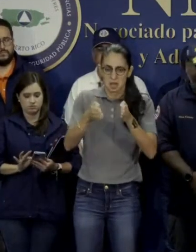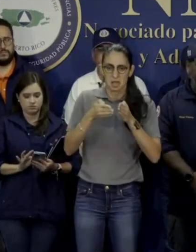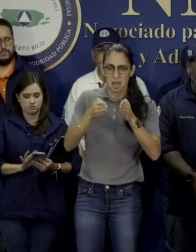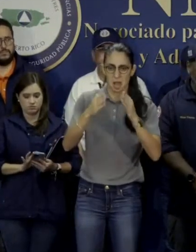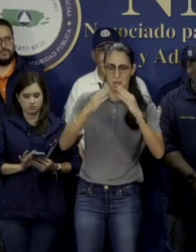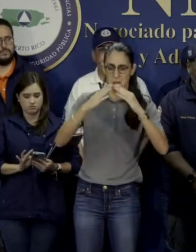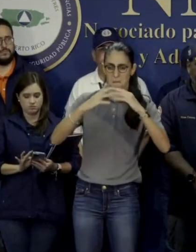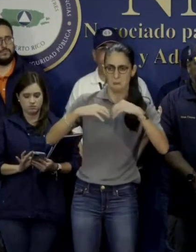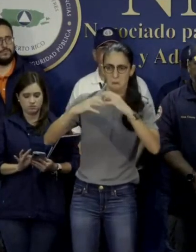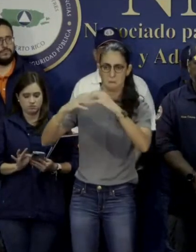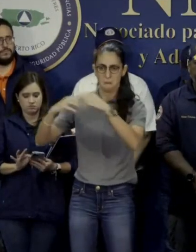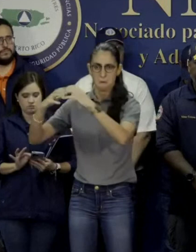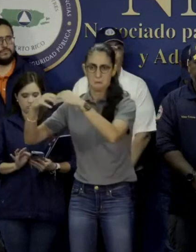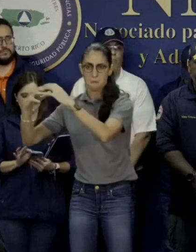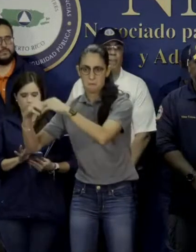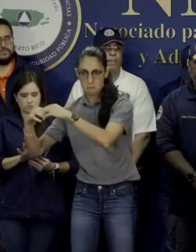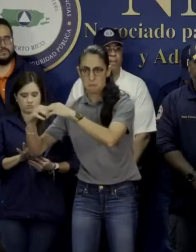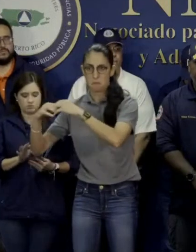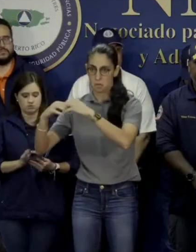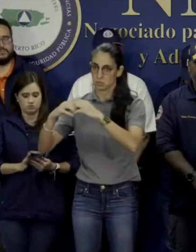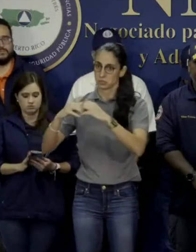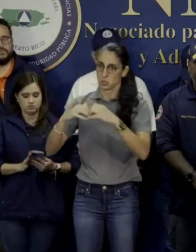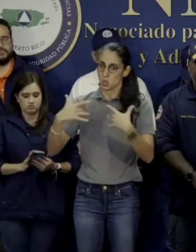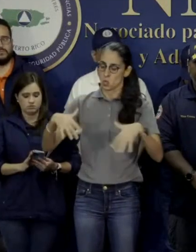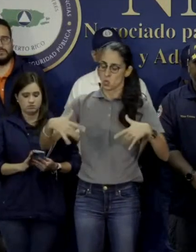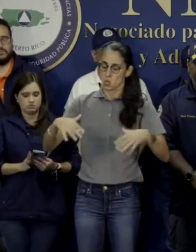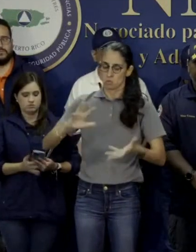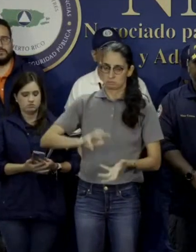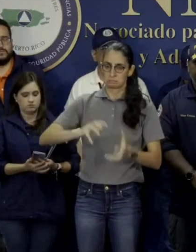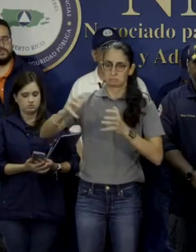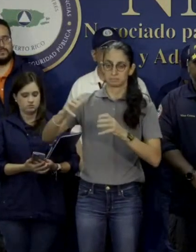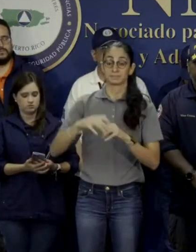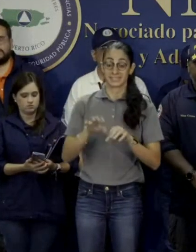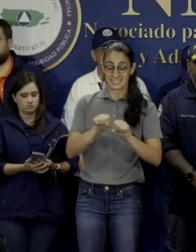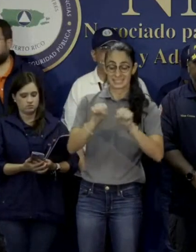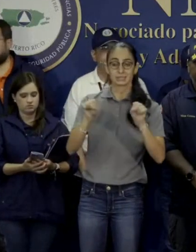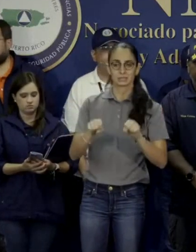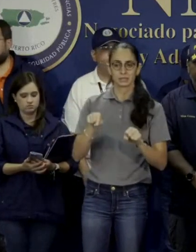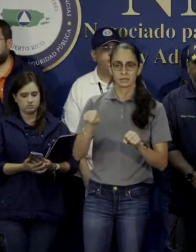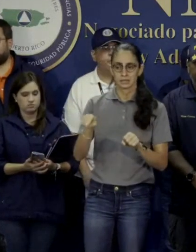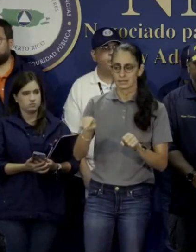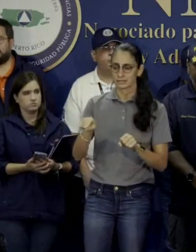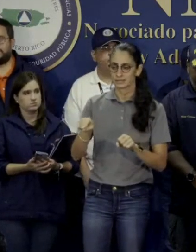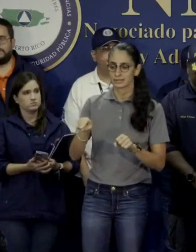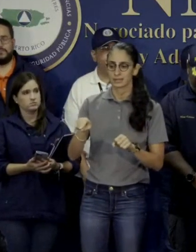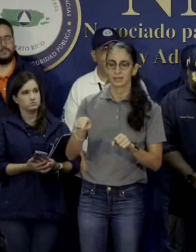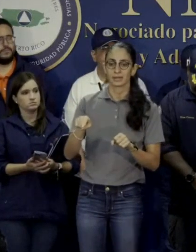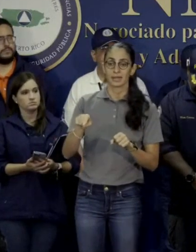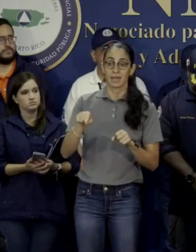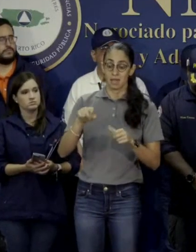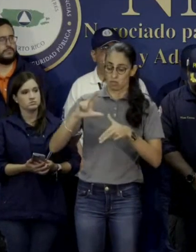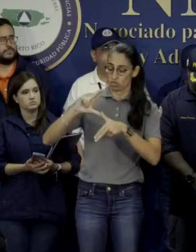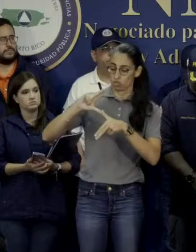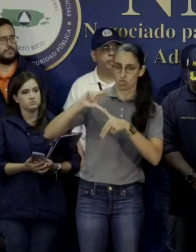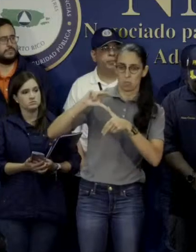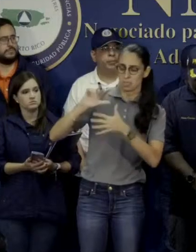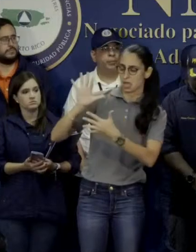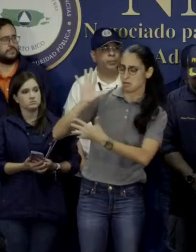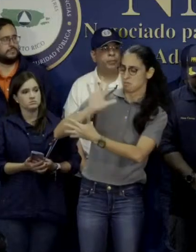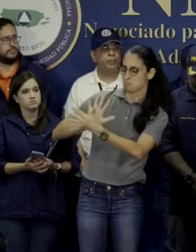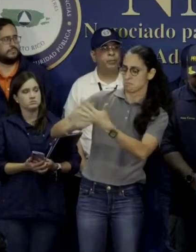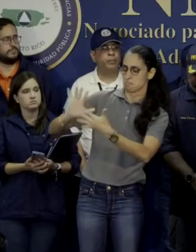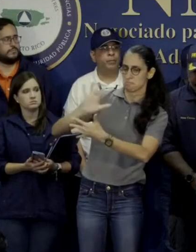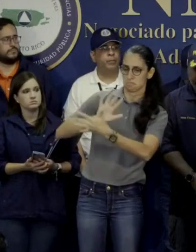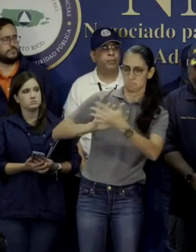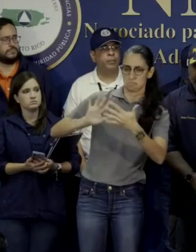a las residencias han sido catastróficos. El sistema, con efectos de tormenta tropical en